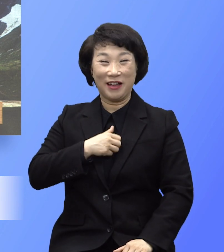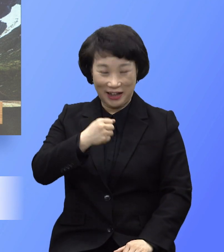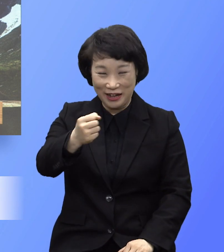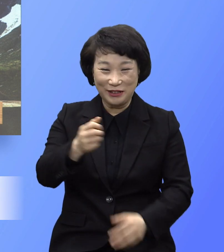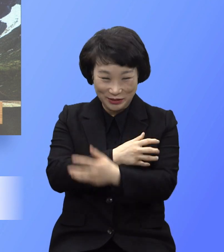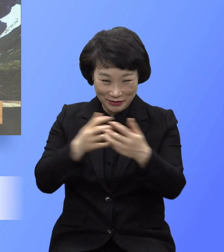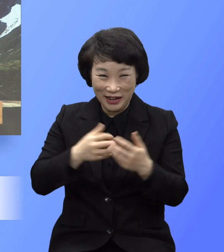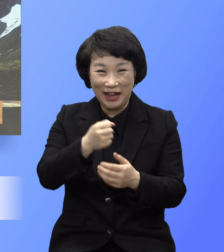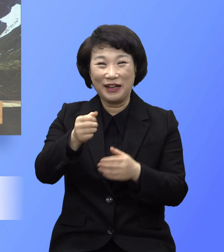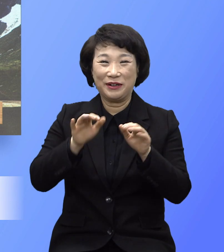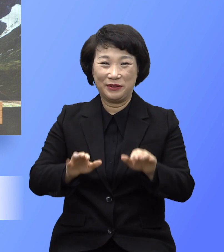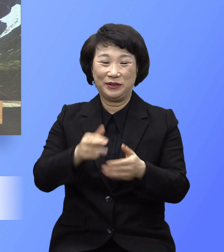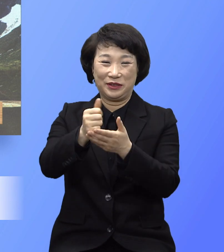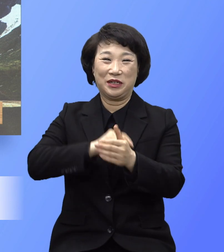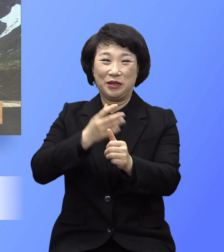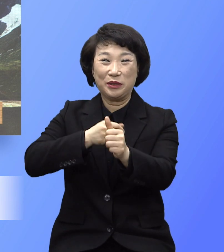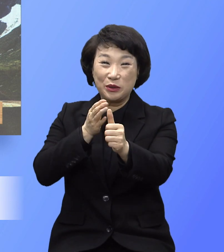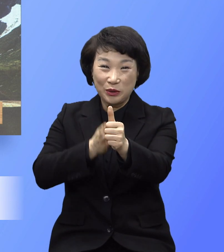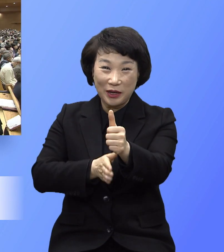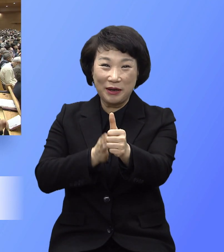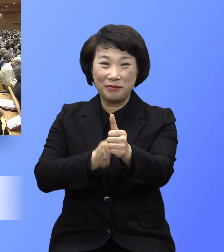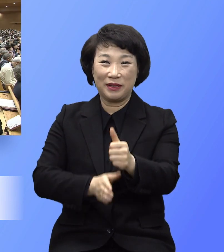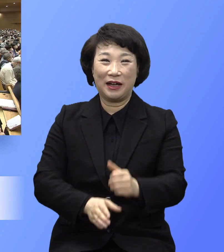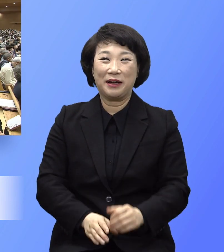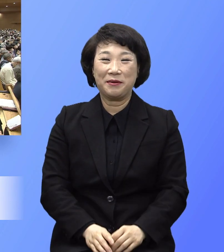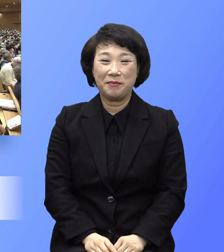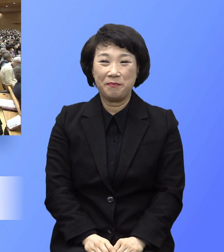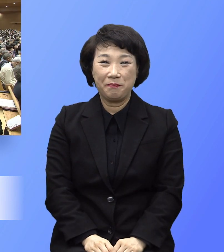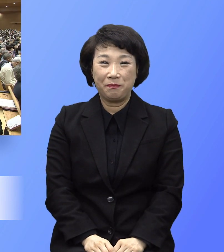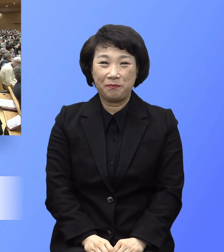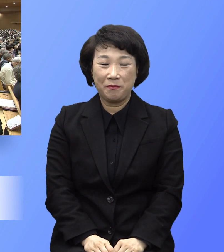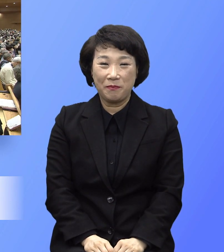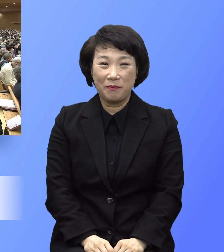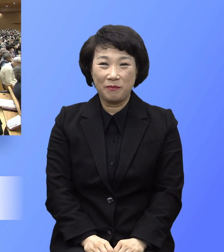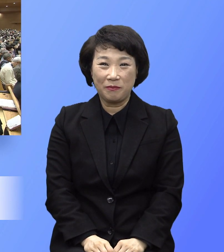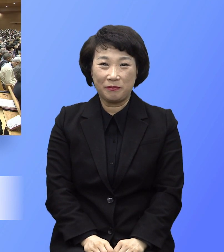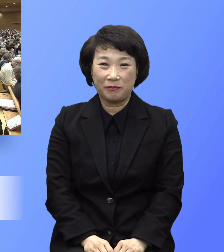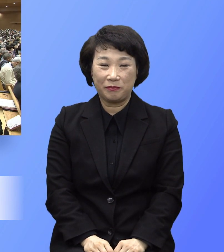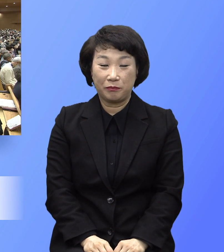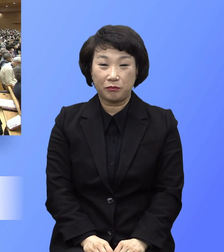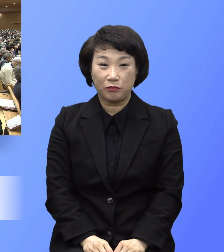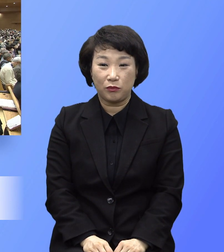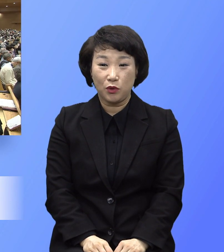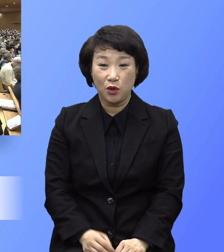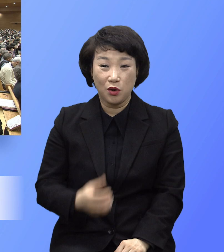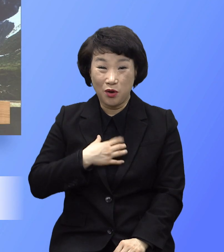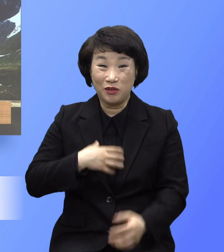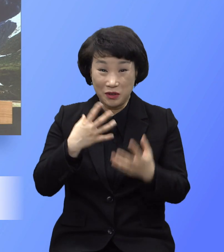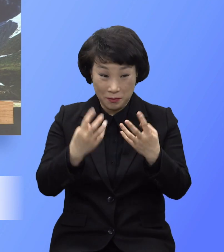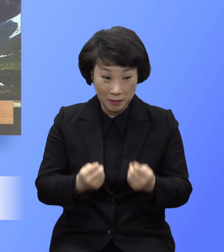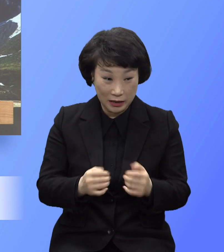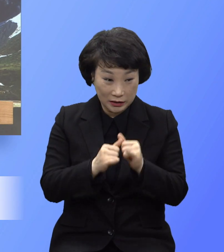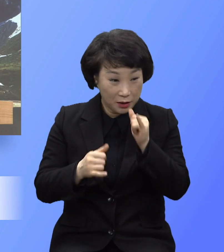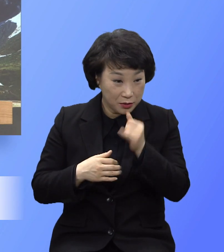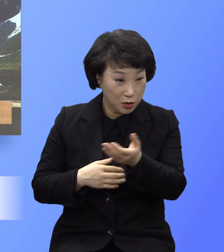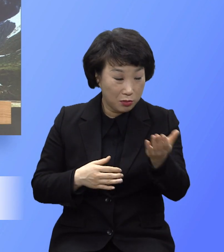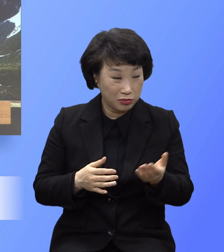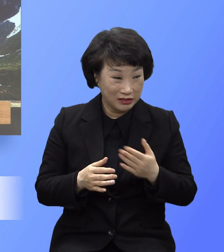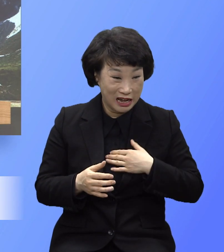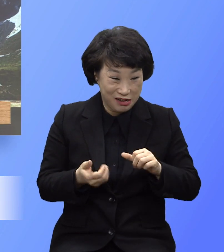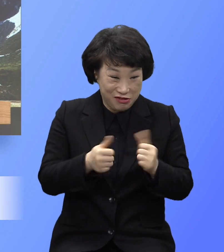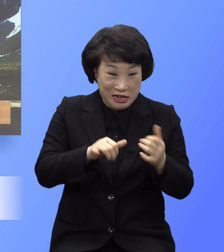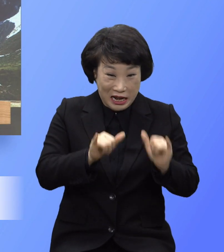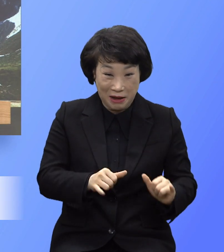자부심으로 충만하기를 주님의 이름으로 축원합니다. 네, 많이 걱정되는 사람,